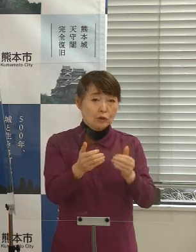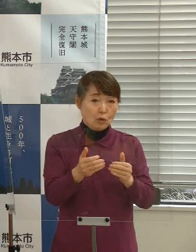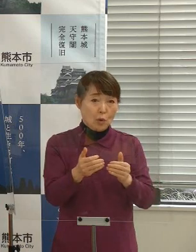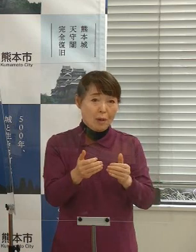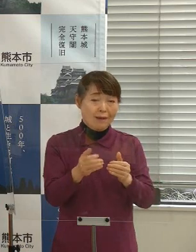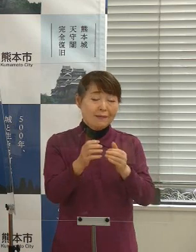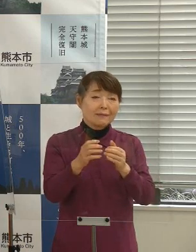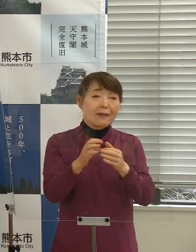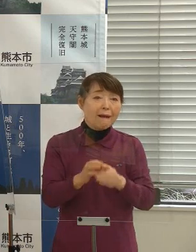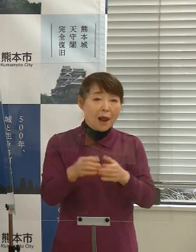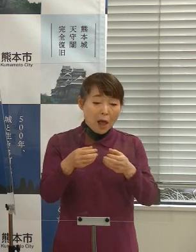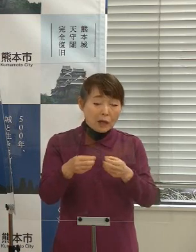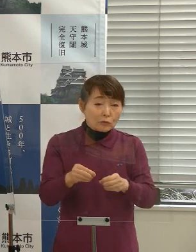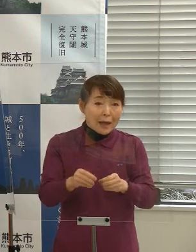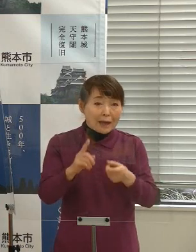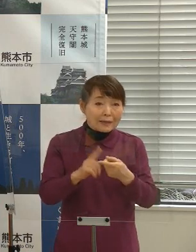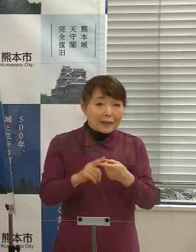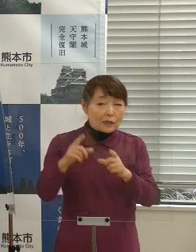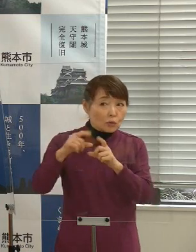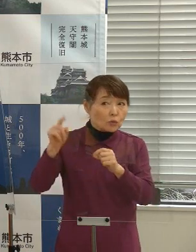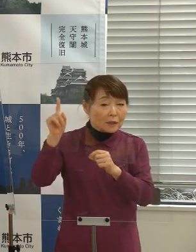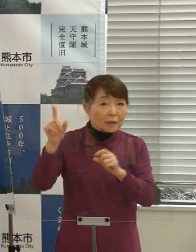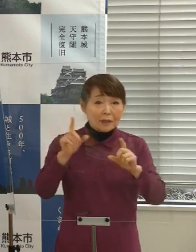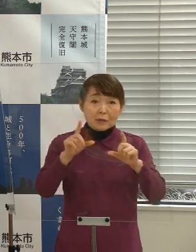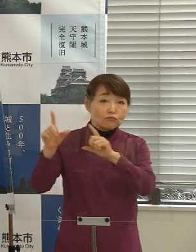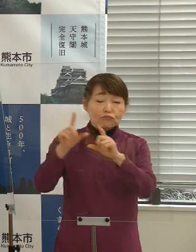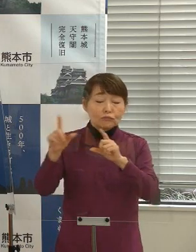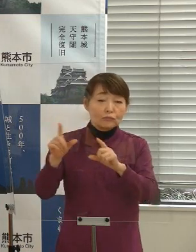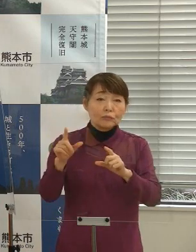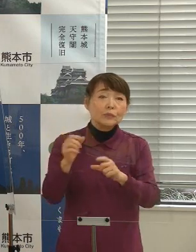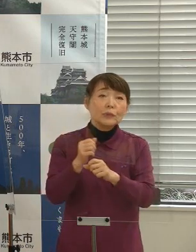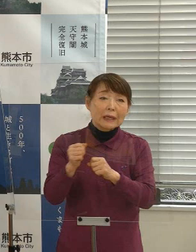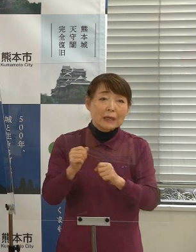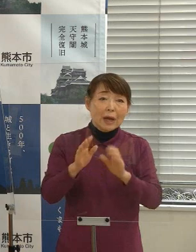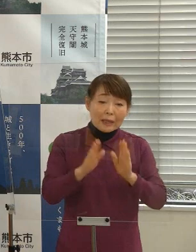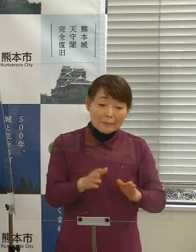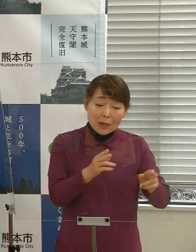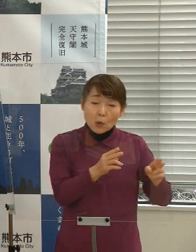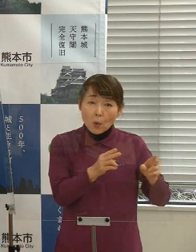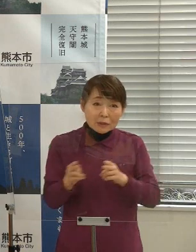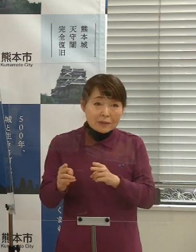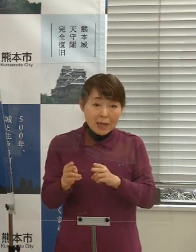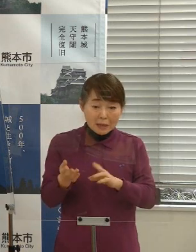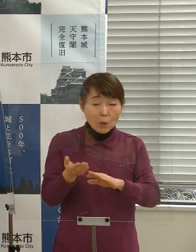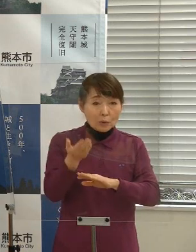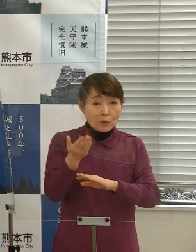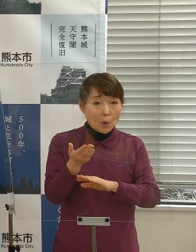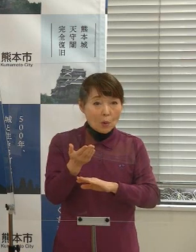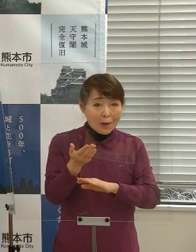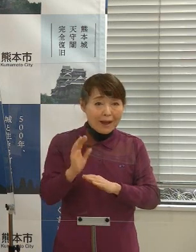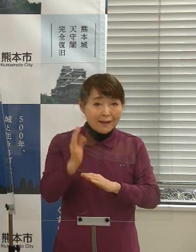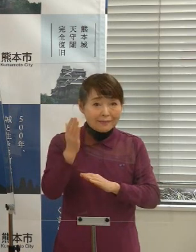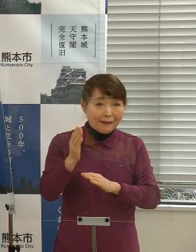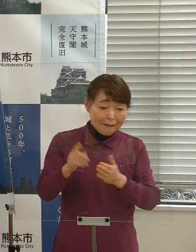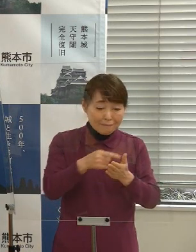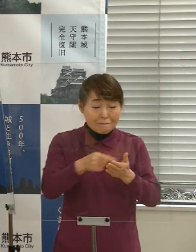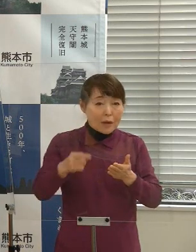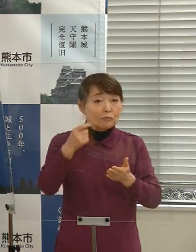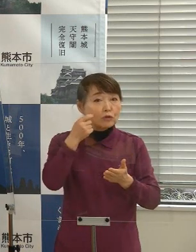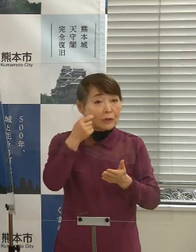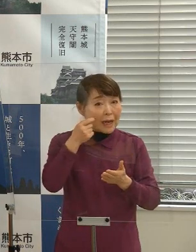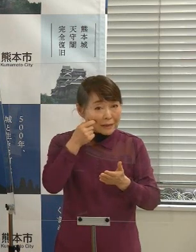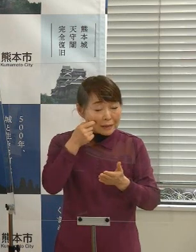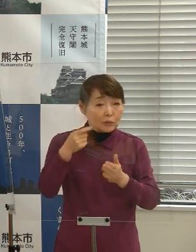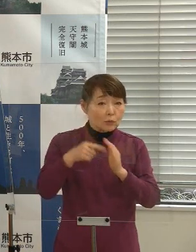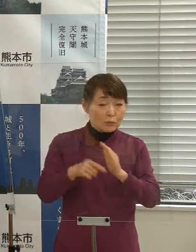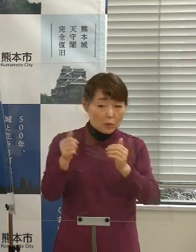体的にこういうことなんだと、でこれが今の制度上は、難しいんだということもなかなか相談もできないというようなこともあり